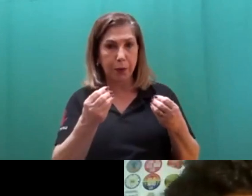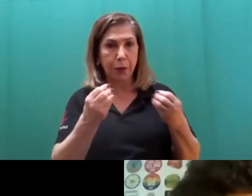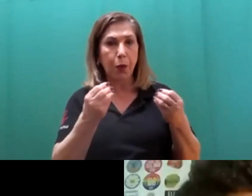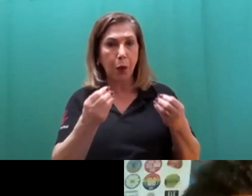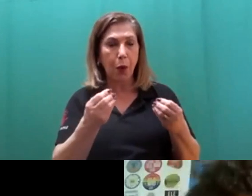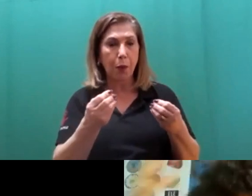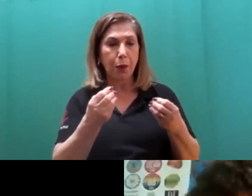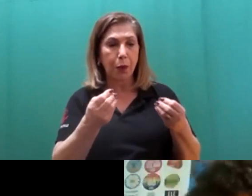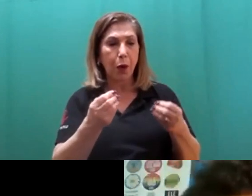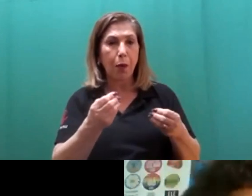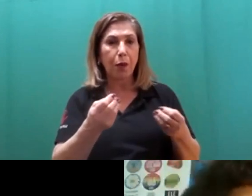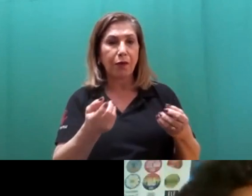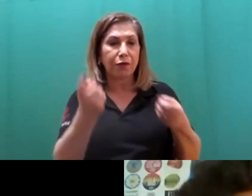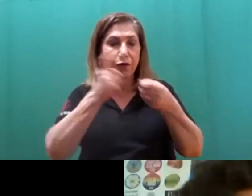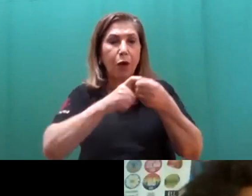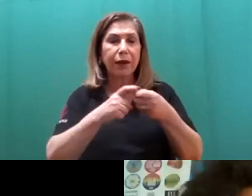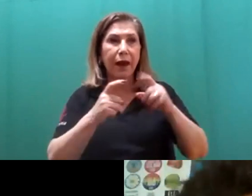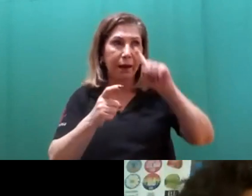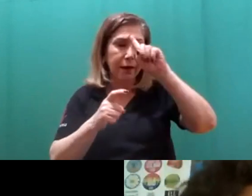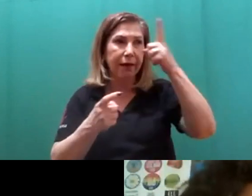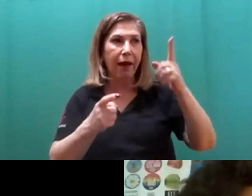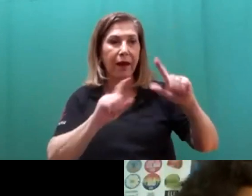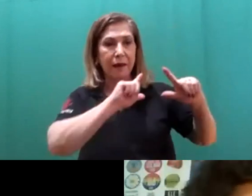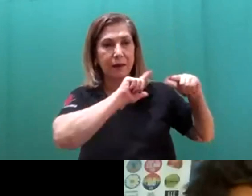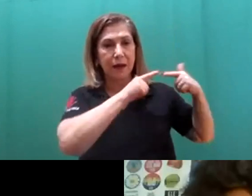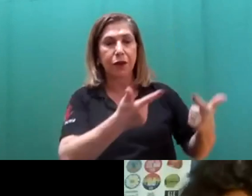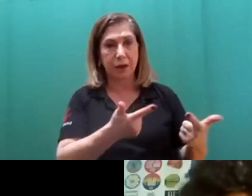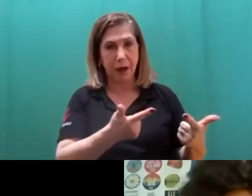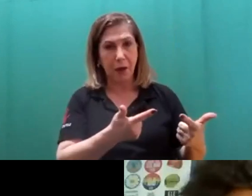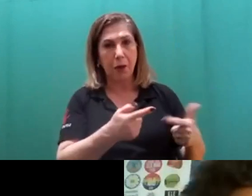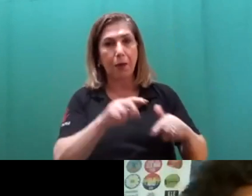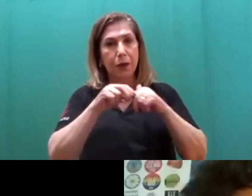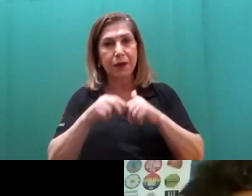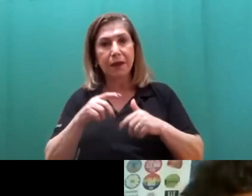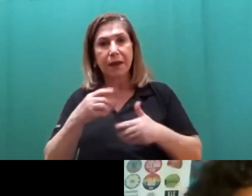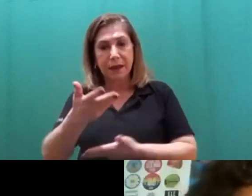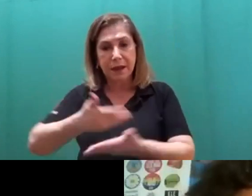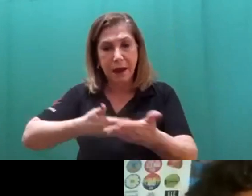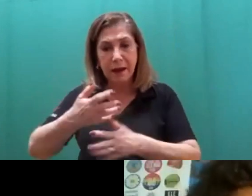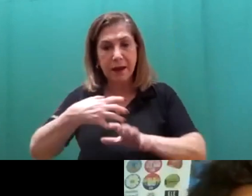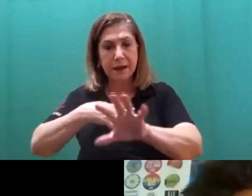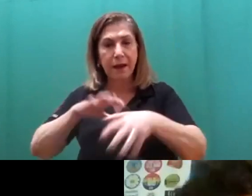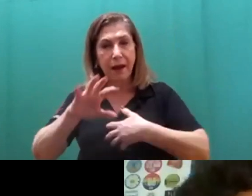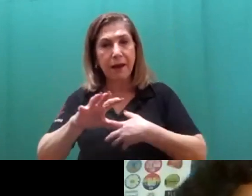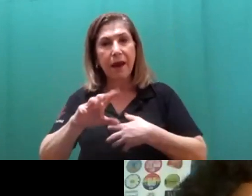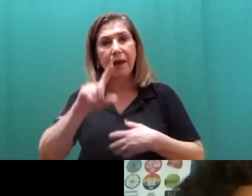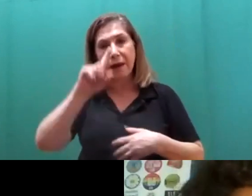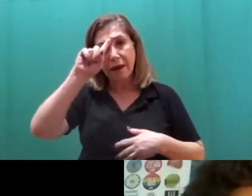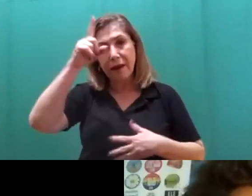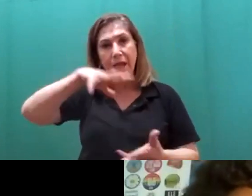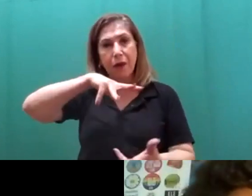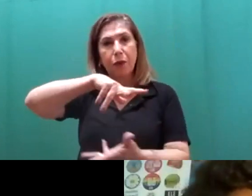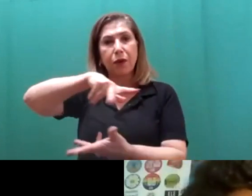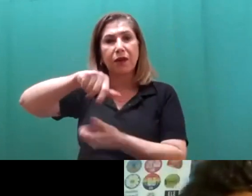território ancestral e torna uma ideia, aí sim, eu acho que é uma ideia universal, solidariedade, empatia pode ser uma ideia